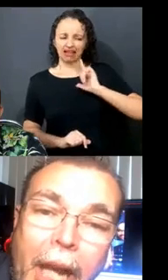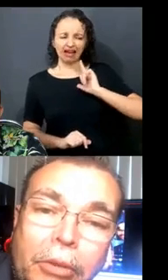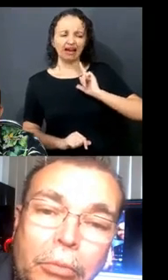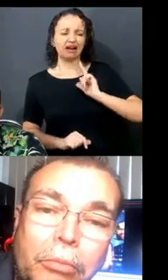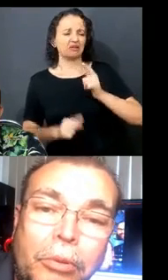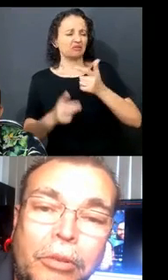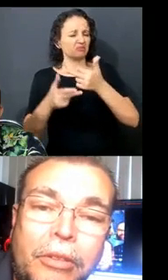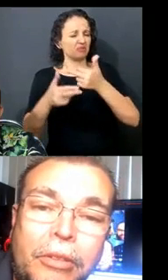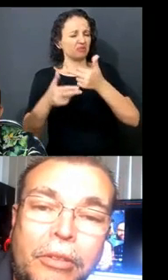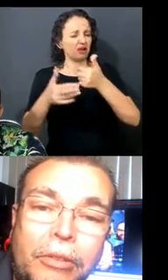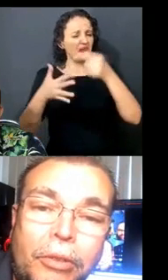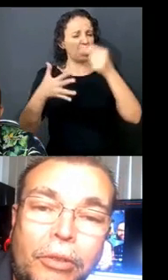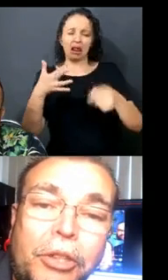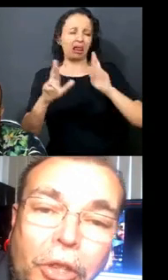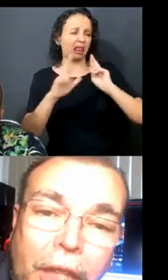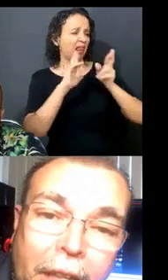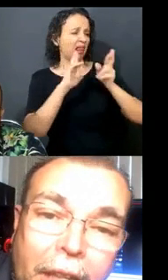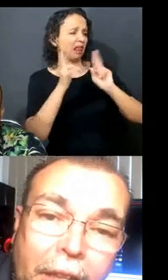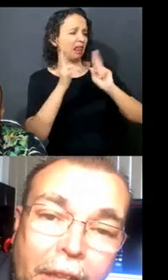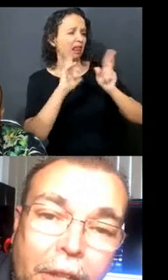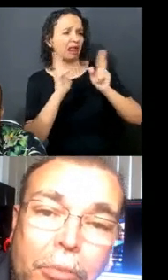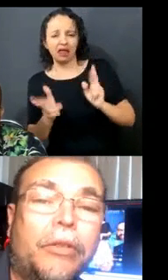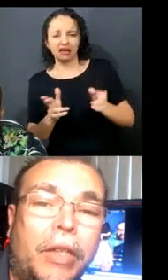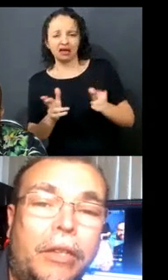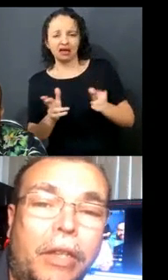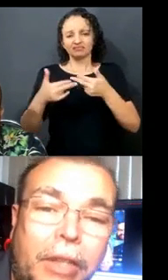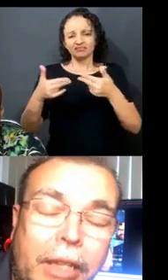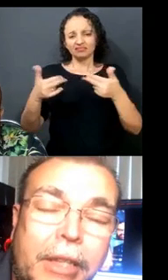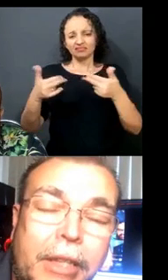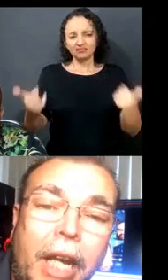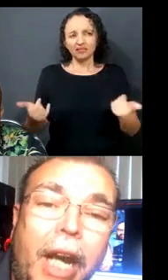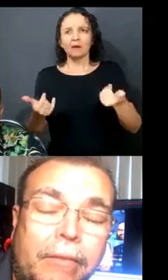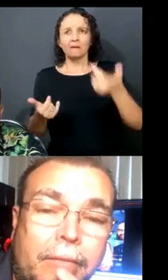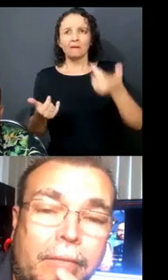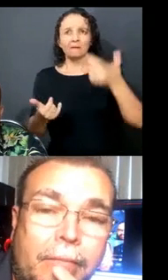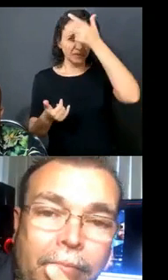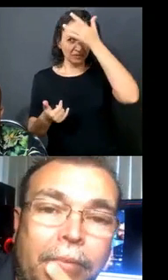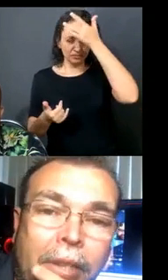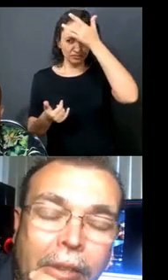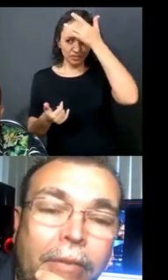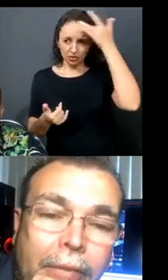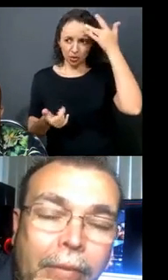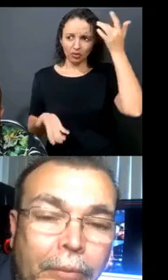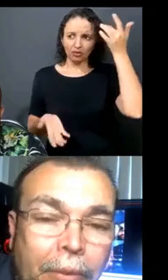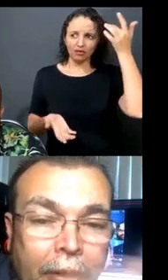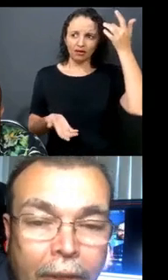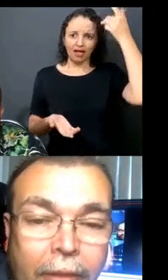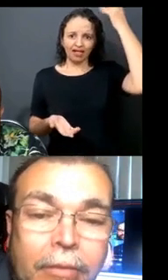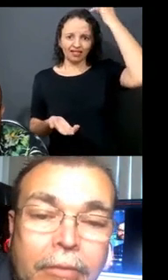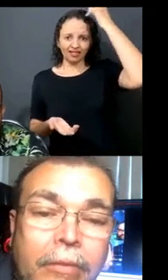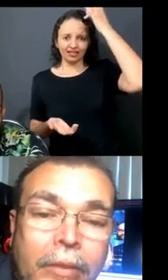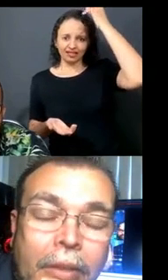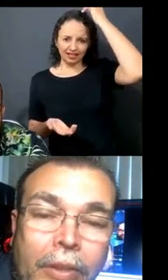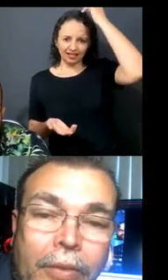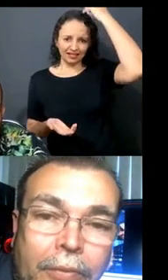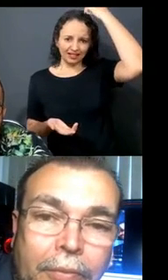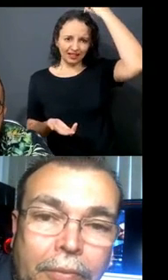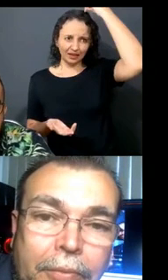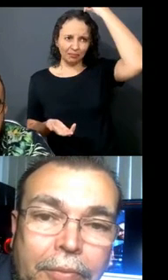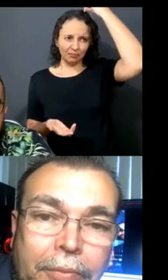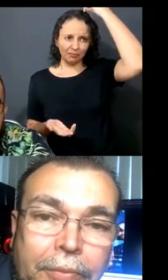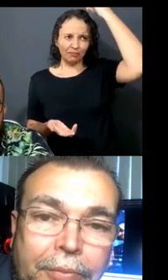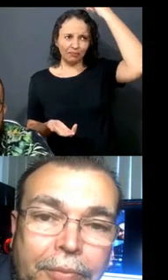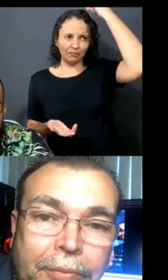muito paradigma a ser quebrado, muito tradicionalismo, entendeu? Nessa área. Entendeu?